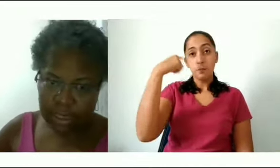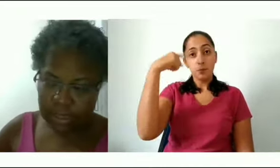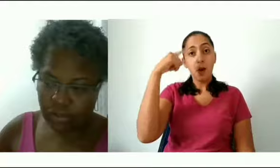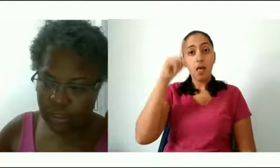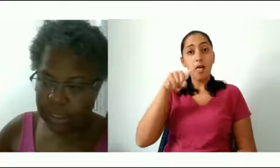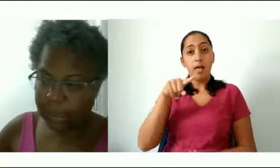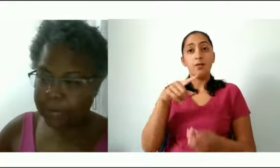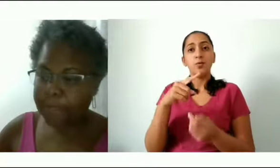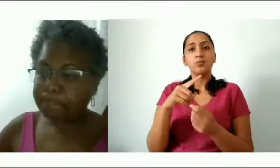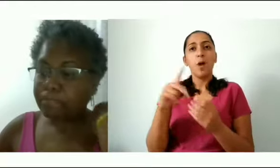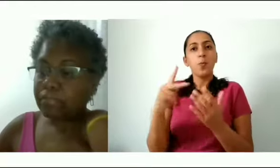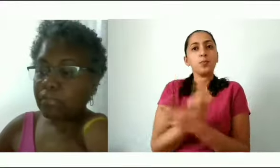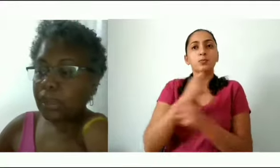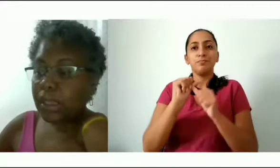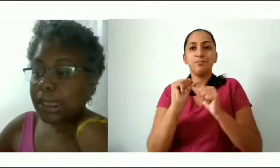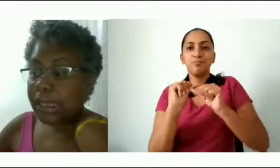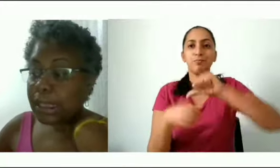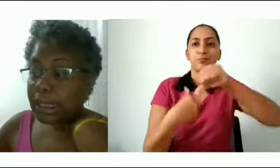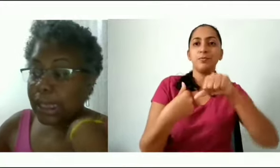situações históricas, dizendo.